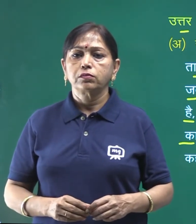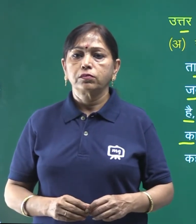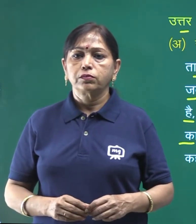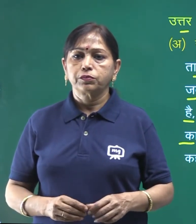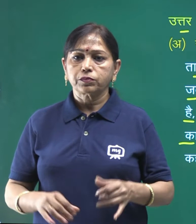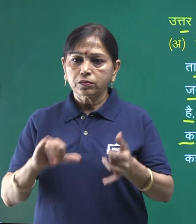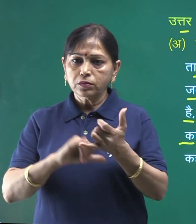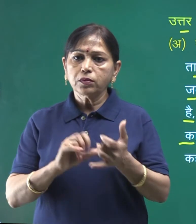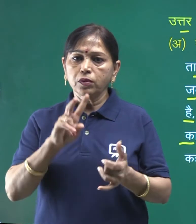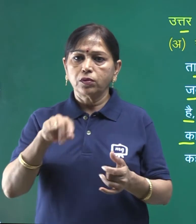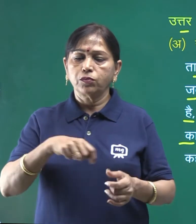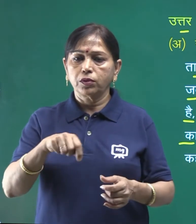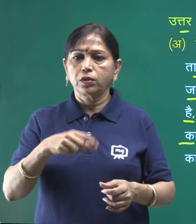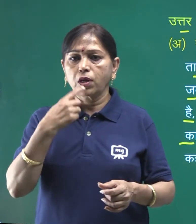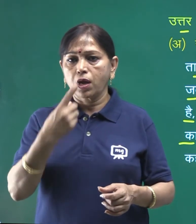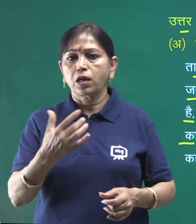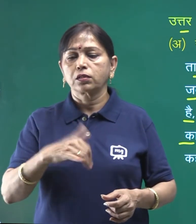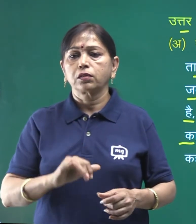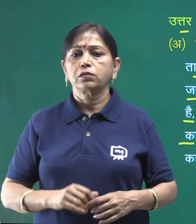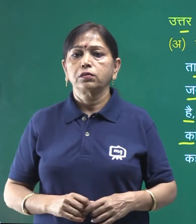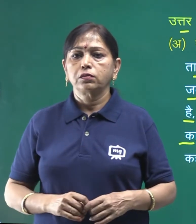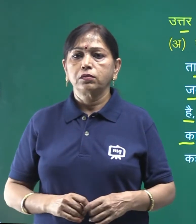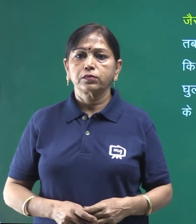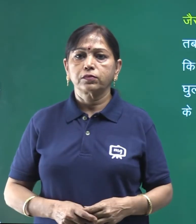संतृप्त विलयन कहलाता है।